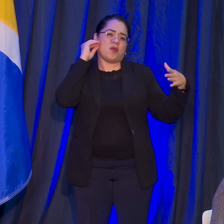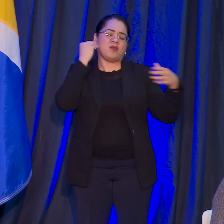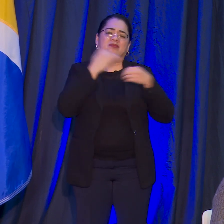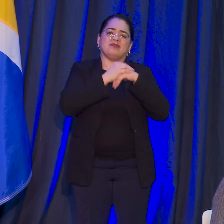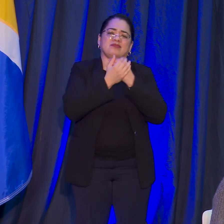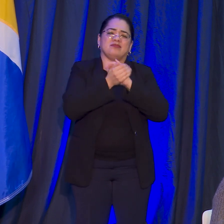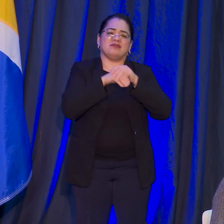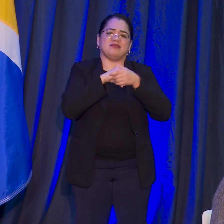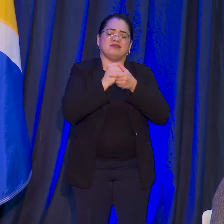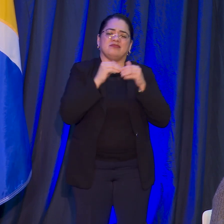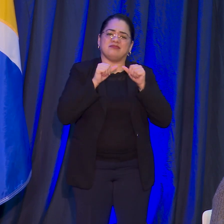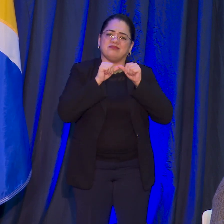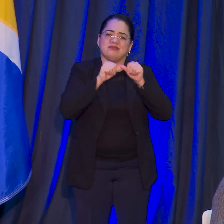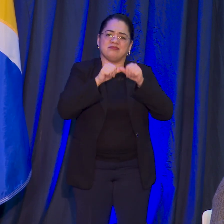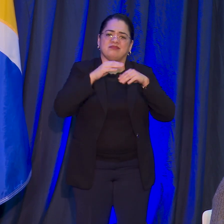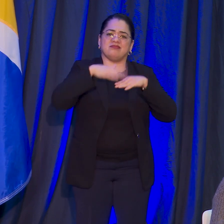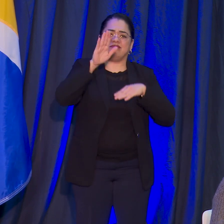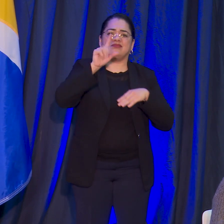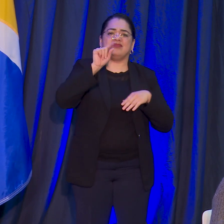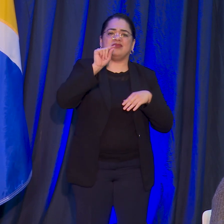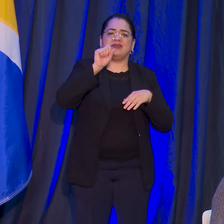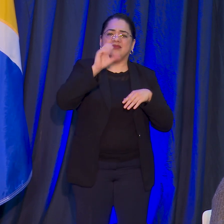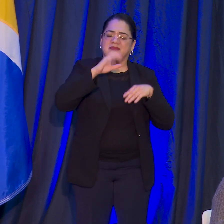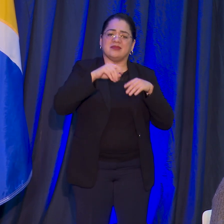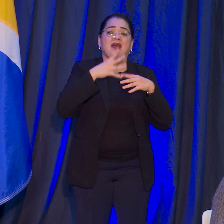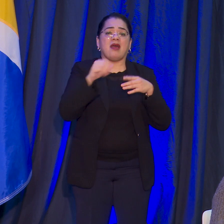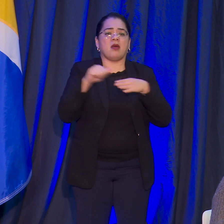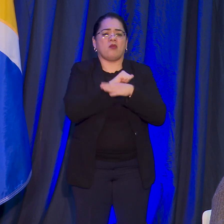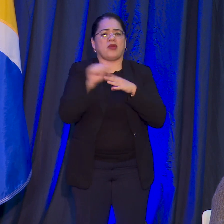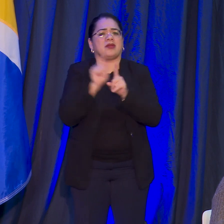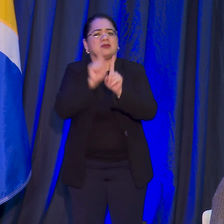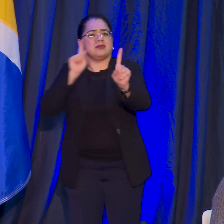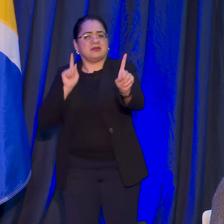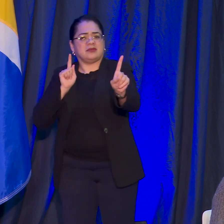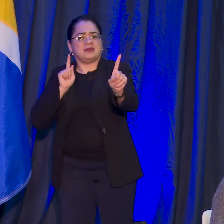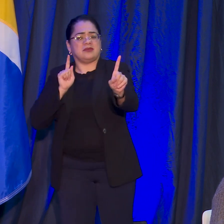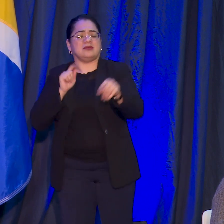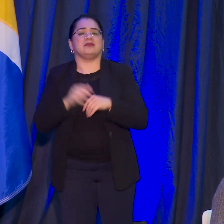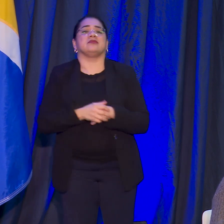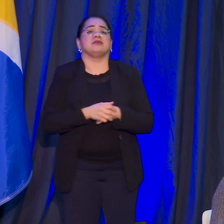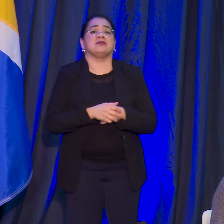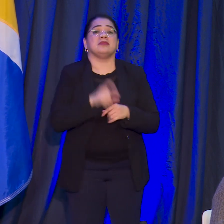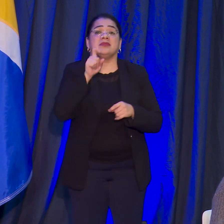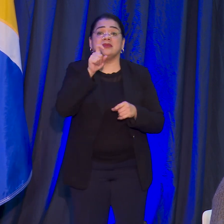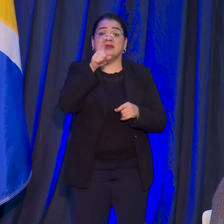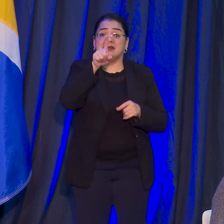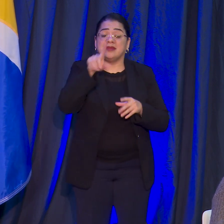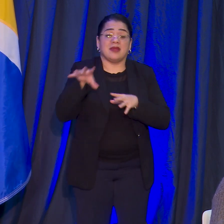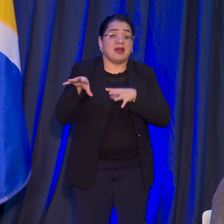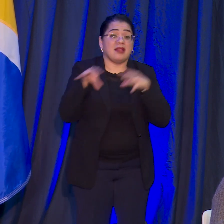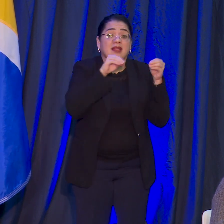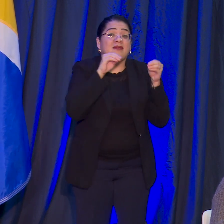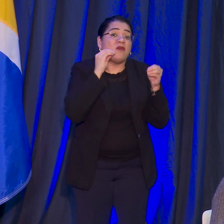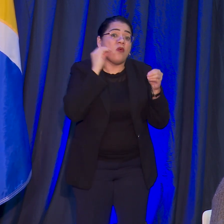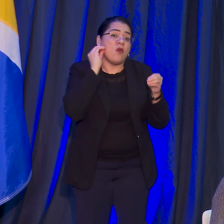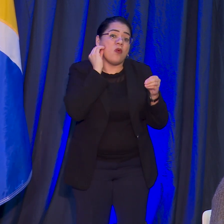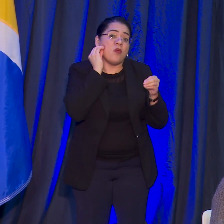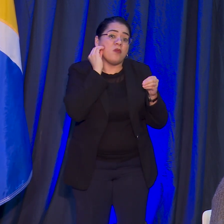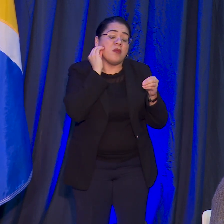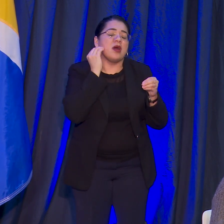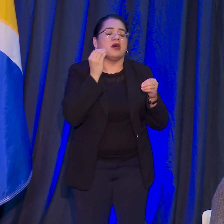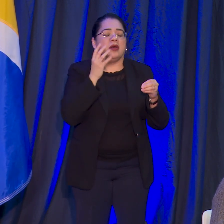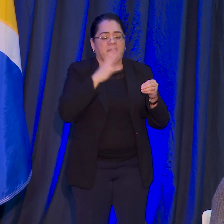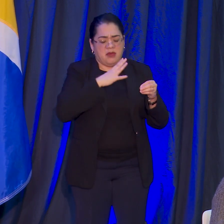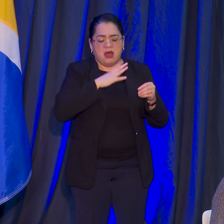sus manos y también practiquen distanciamiento social. Si necesita salir de su hogar, manténgase a 6 pies